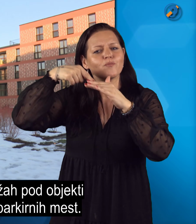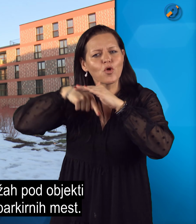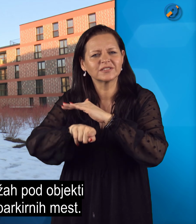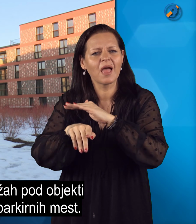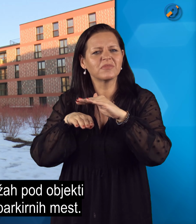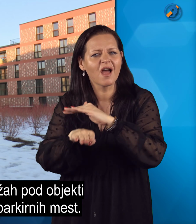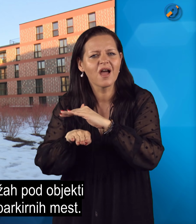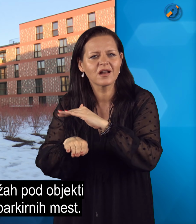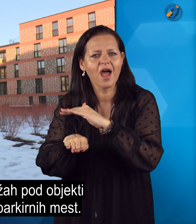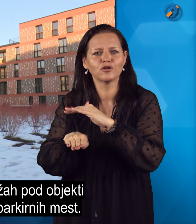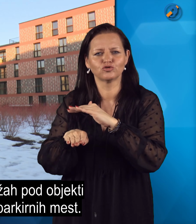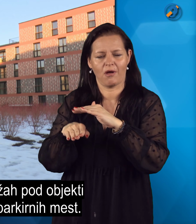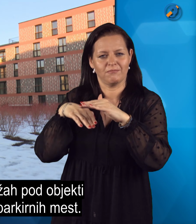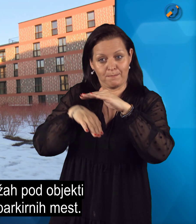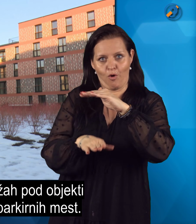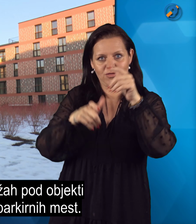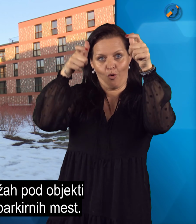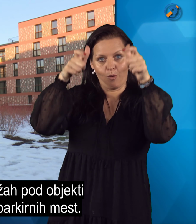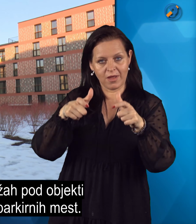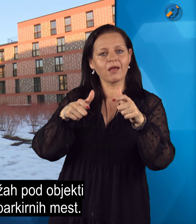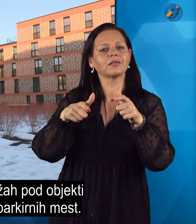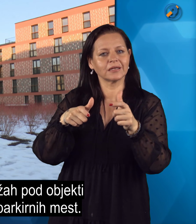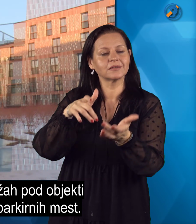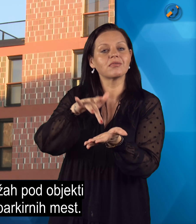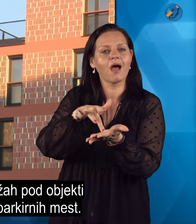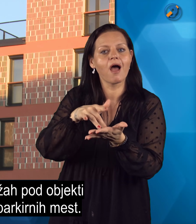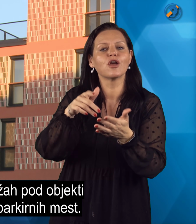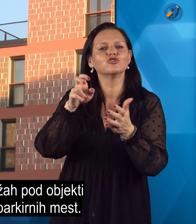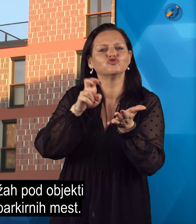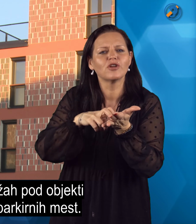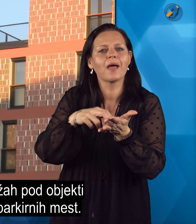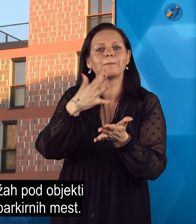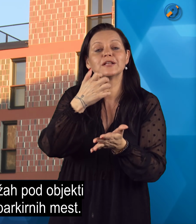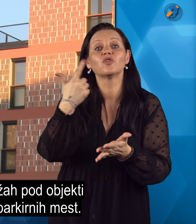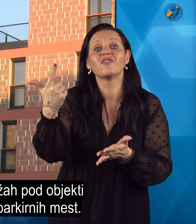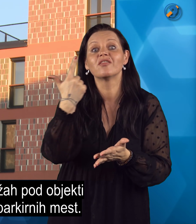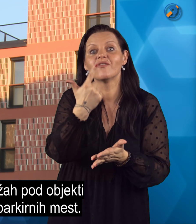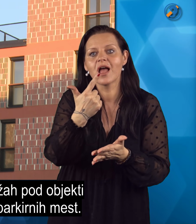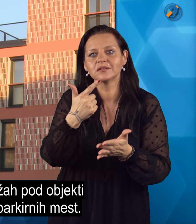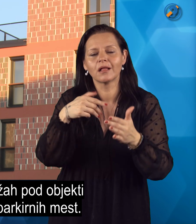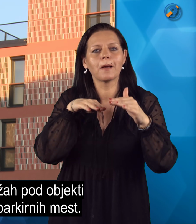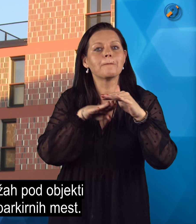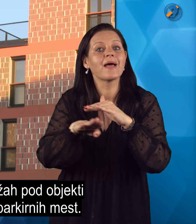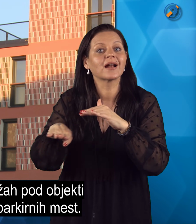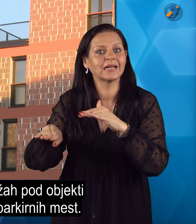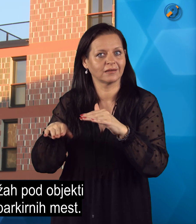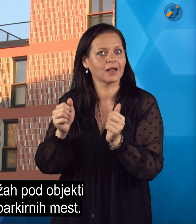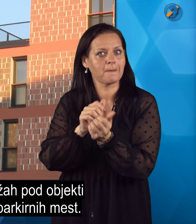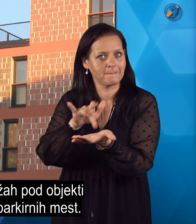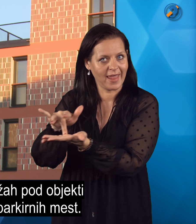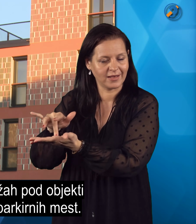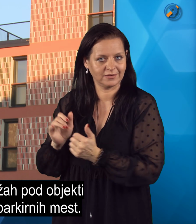V podzemnih garažah pod objekti se nahaja še 522 parkirnih mest.